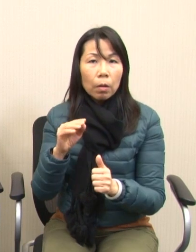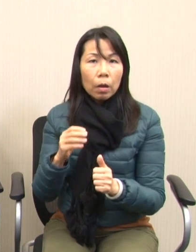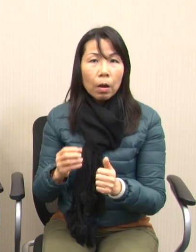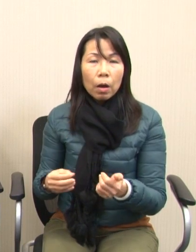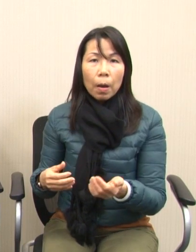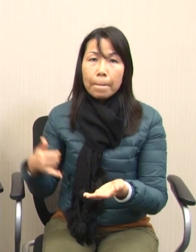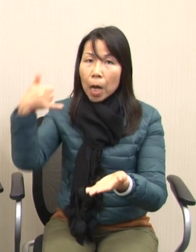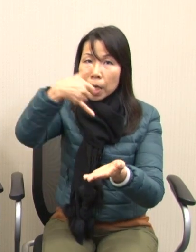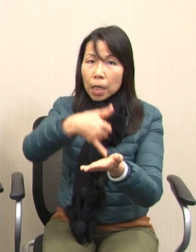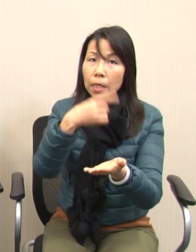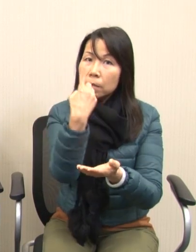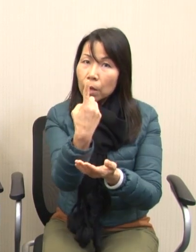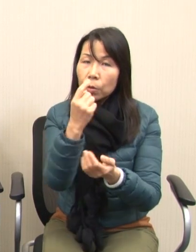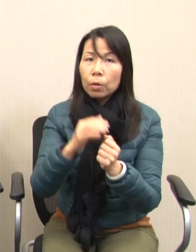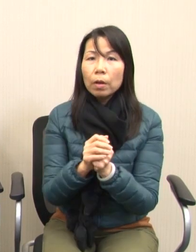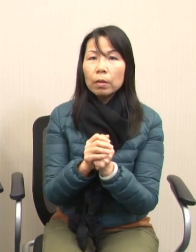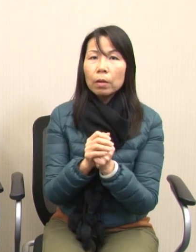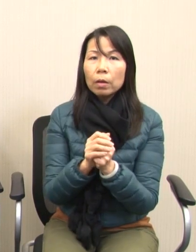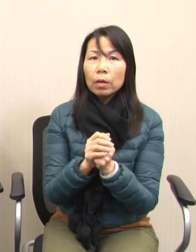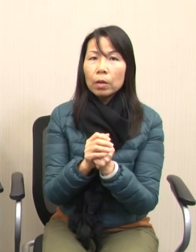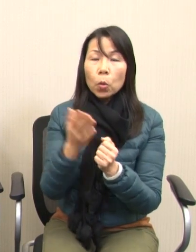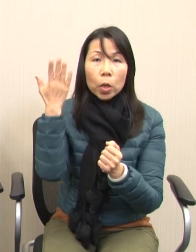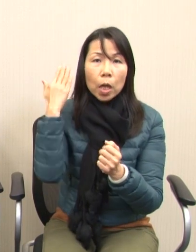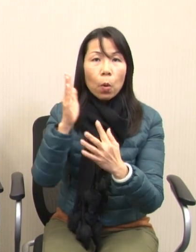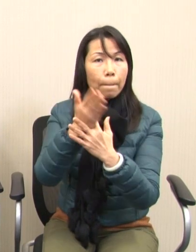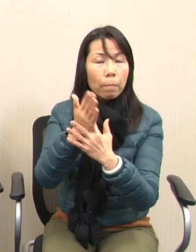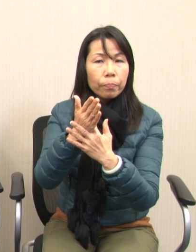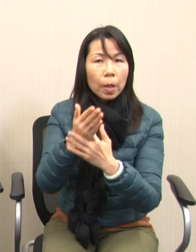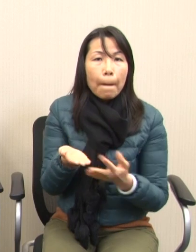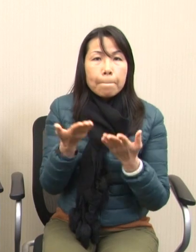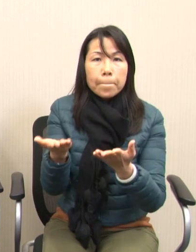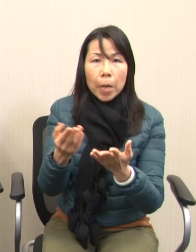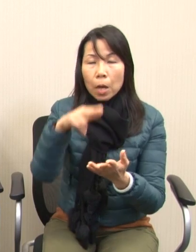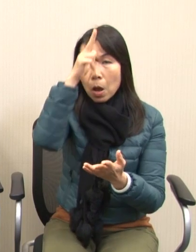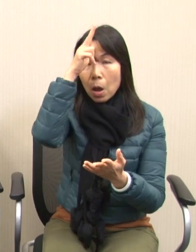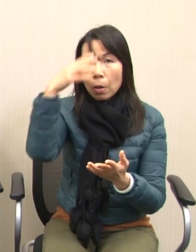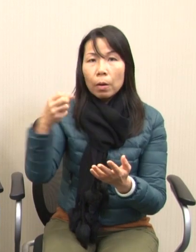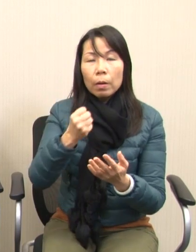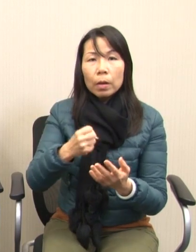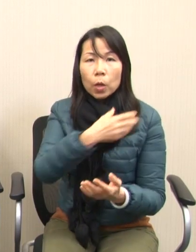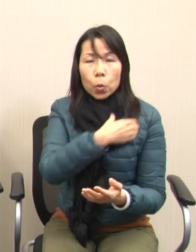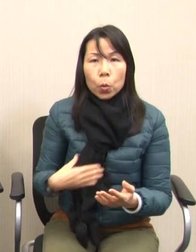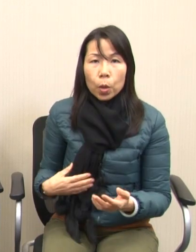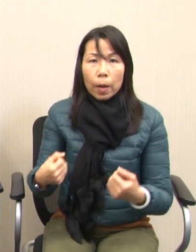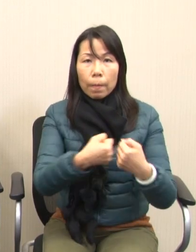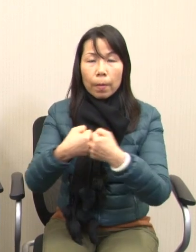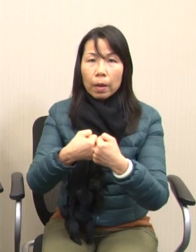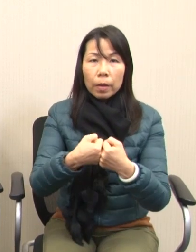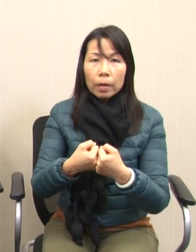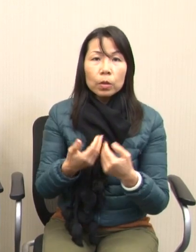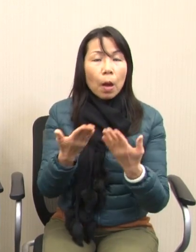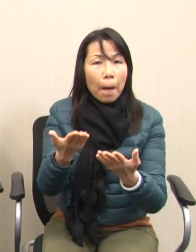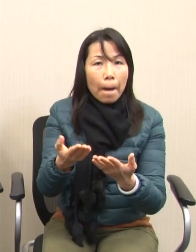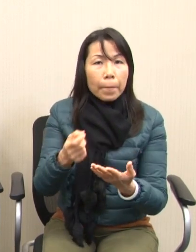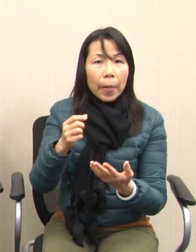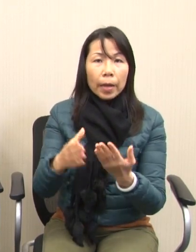不會好像以往一種這樣的講法，就是說讓特首選舉有競爭，於是可以給葉劉淑儀、